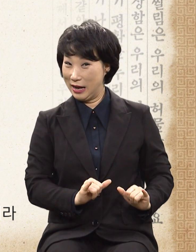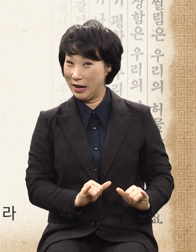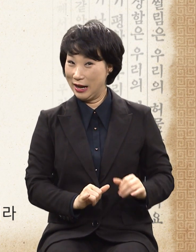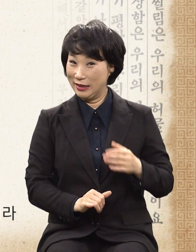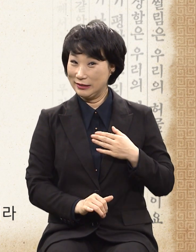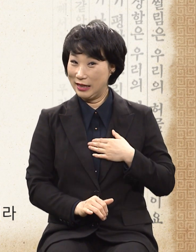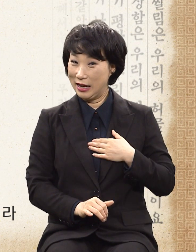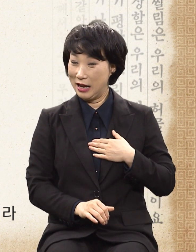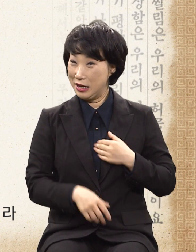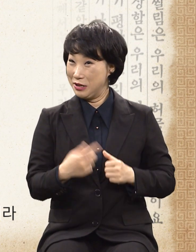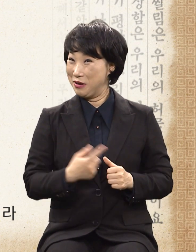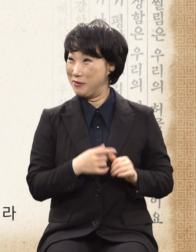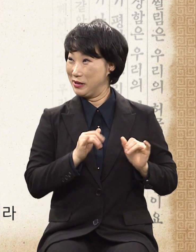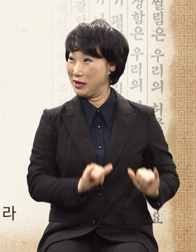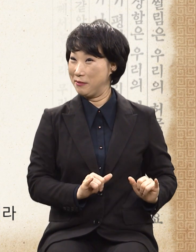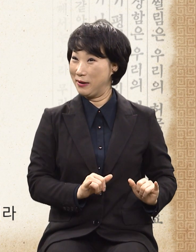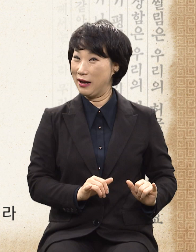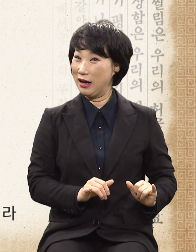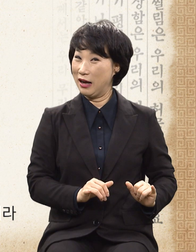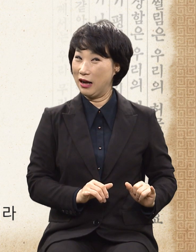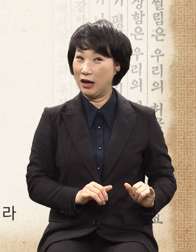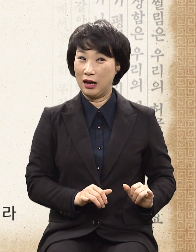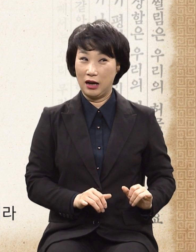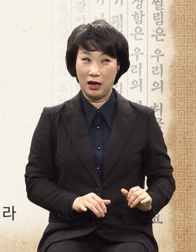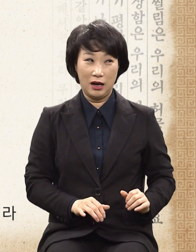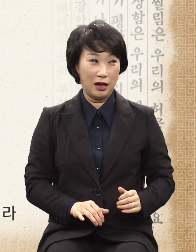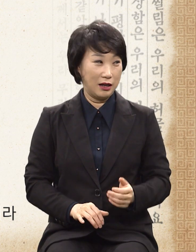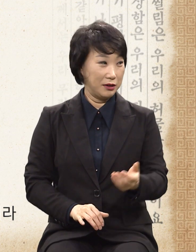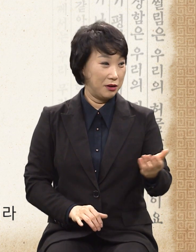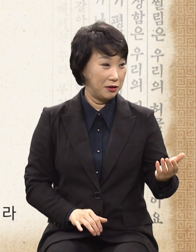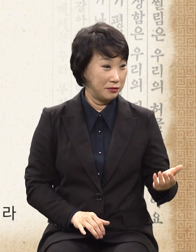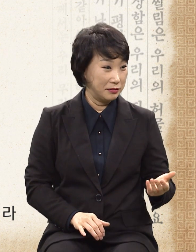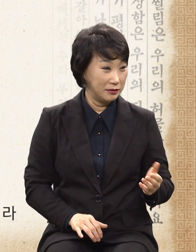핍박받을까봐, 욕먹을까봐,